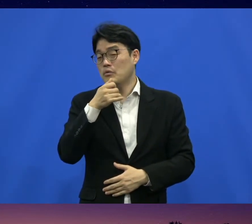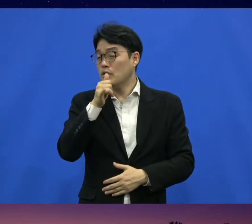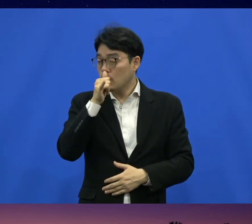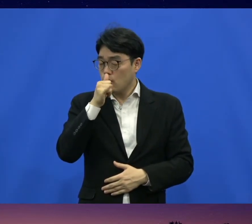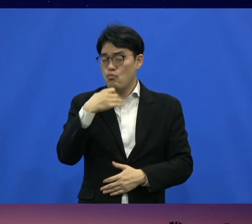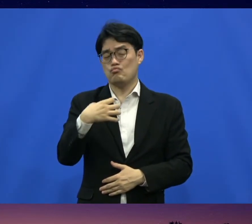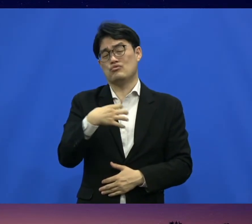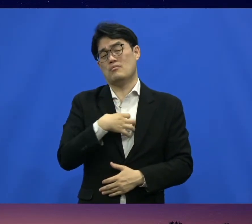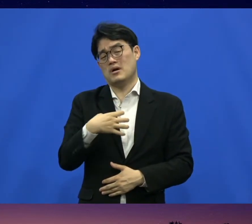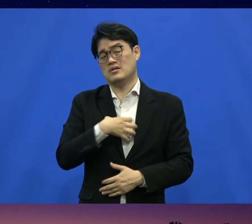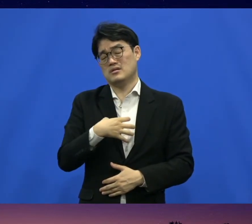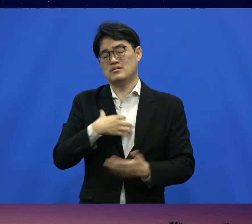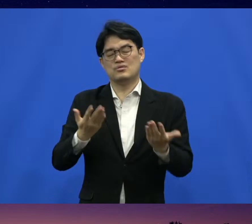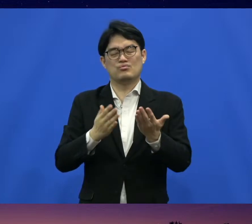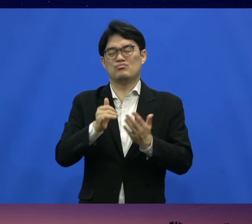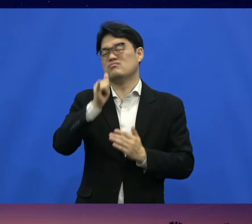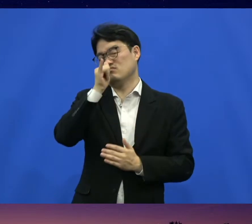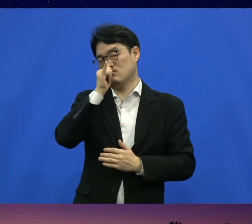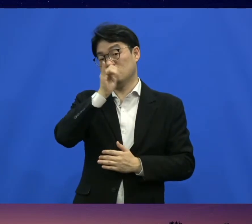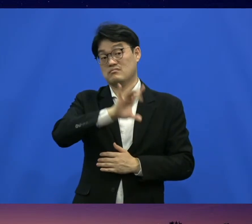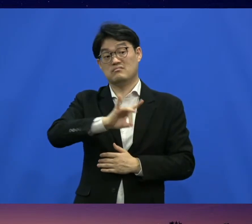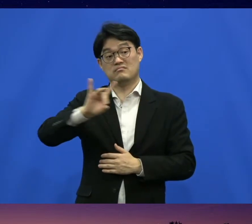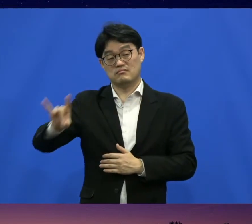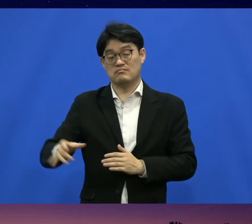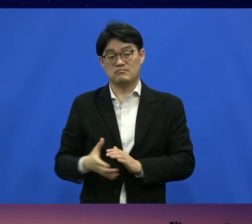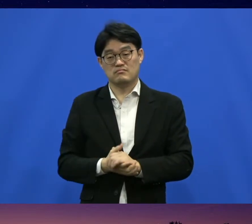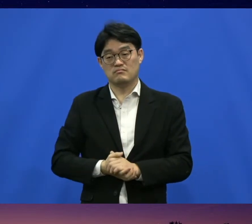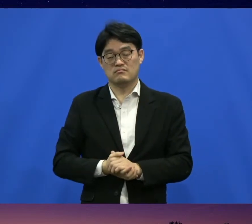위험한 일들을 자초할 때가 있죠, 여러분.